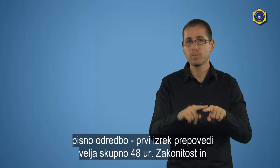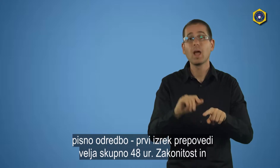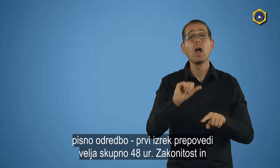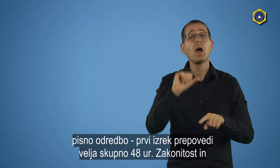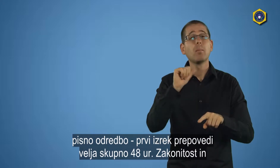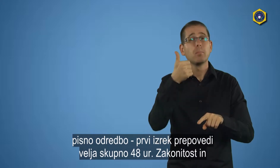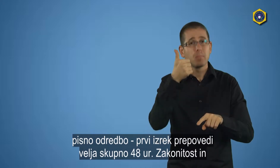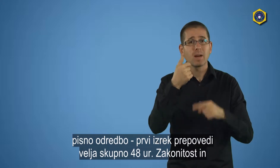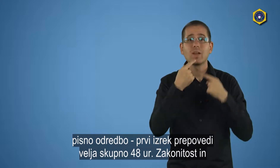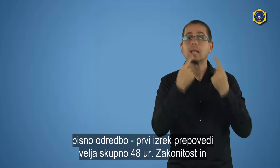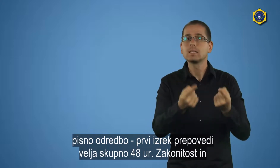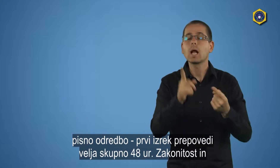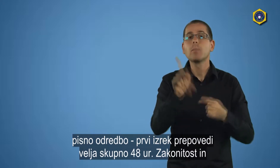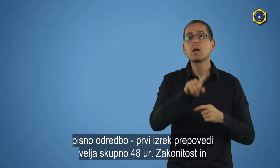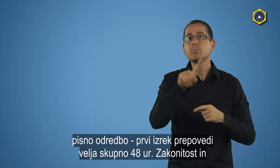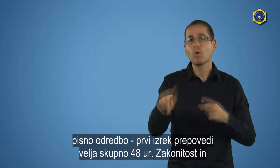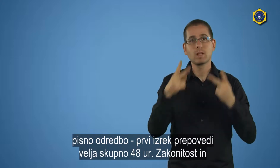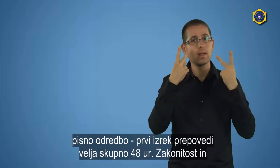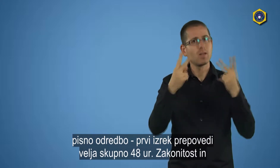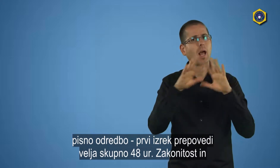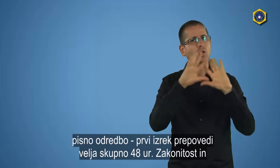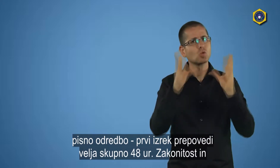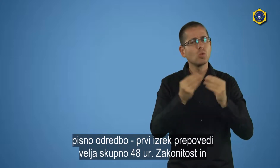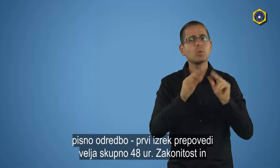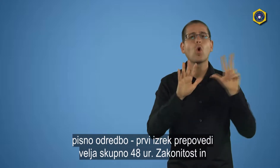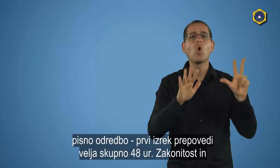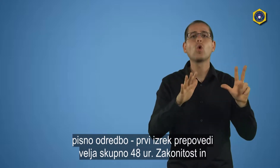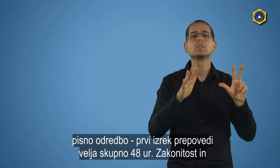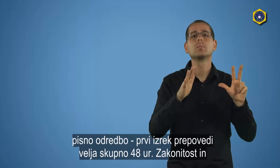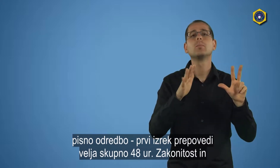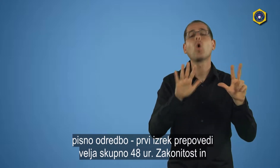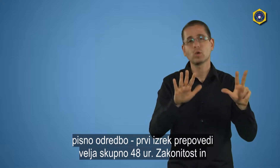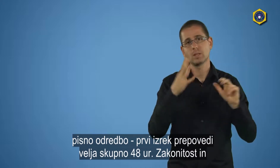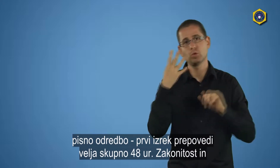Prvi izrek prepovedi velja skupno 48 ur.